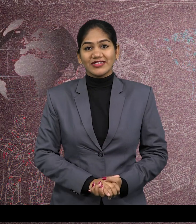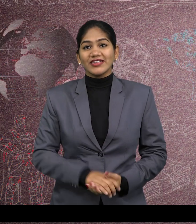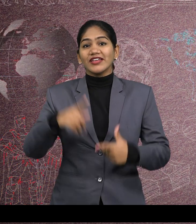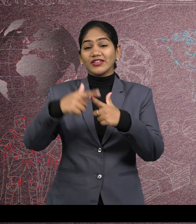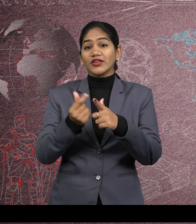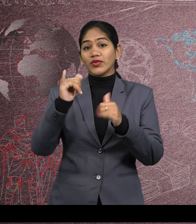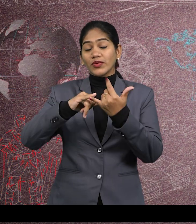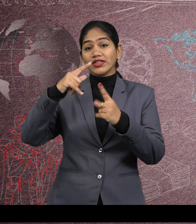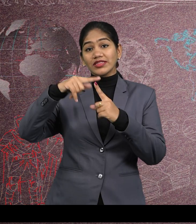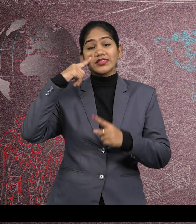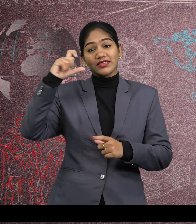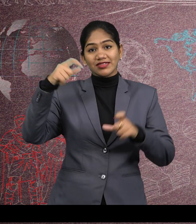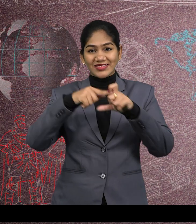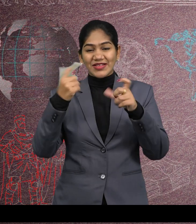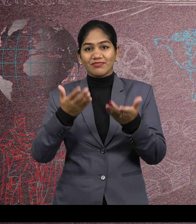న్యాయం,